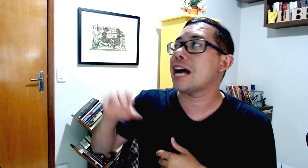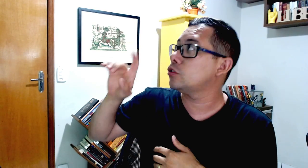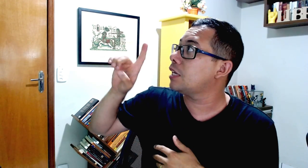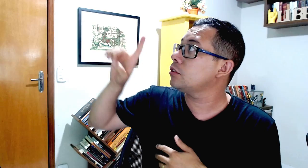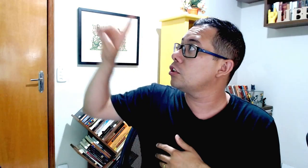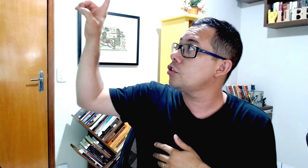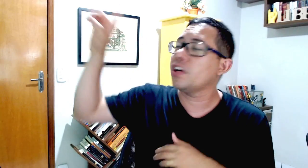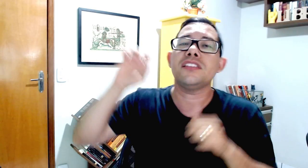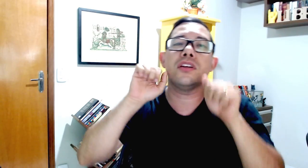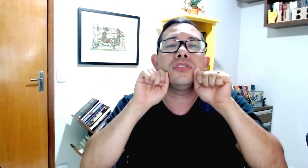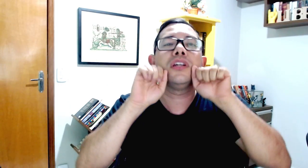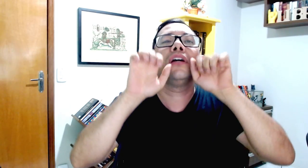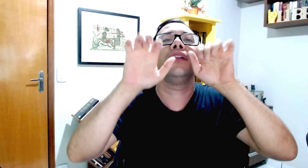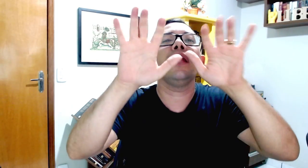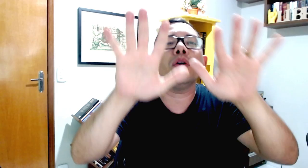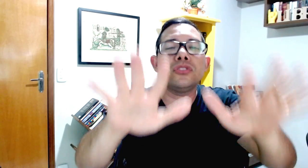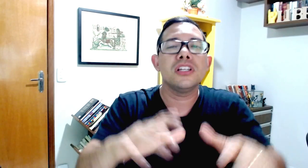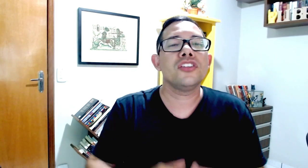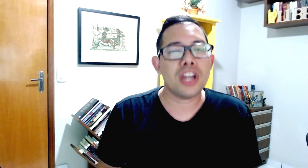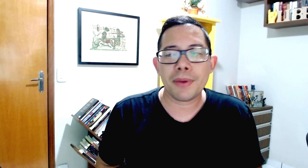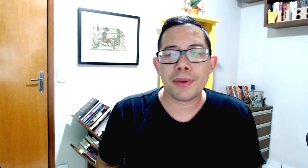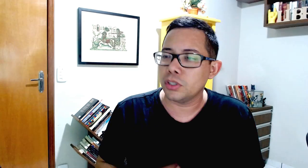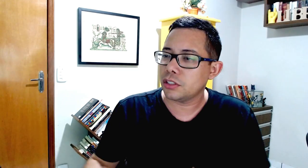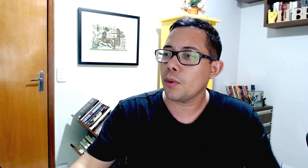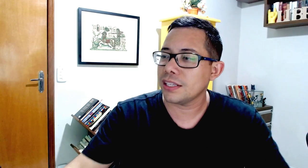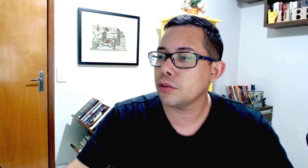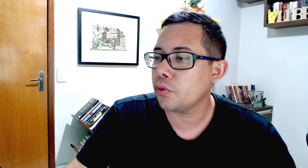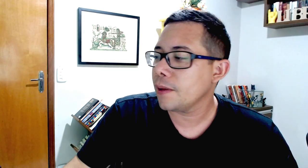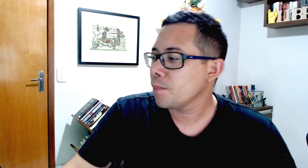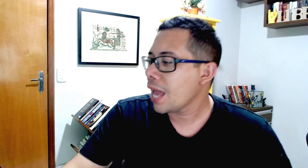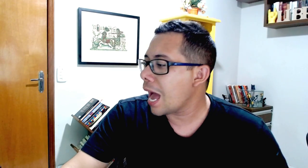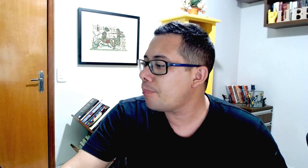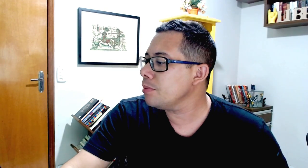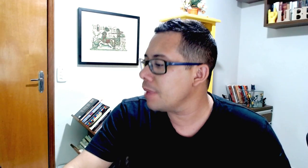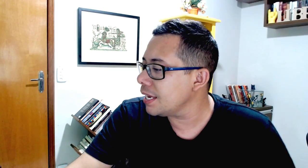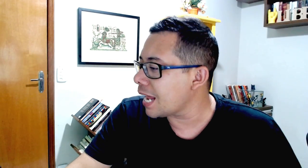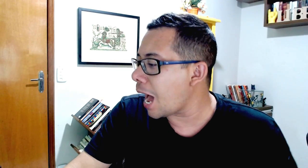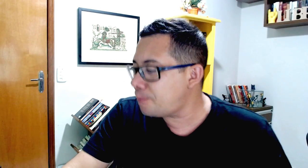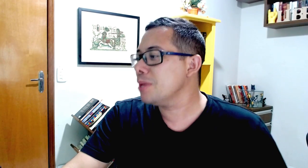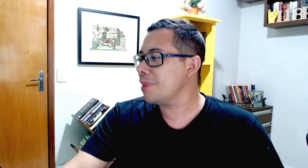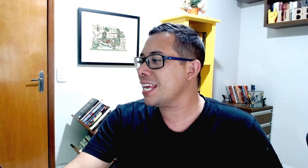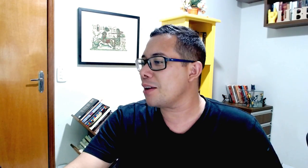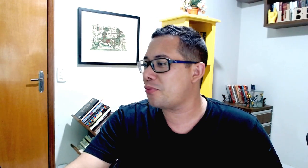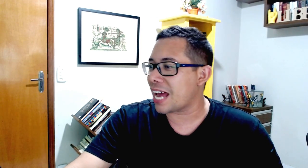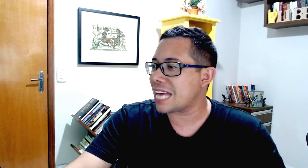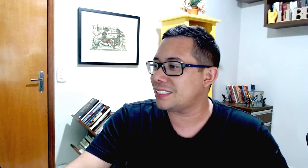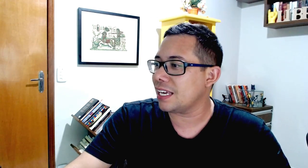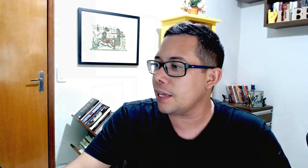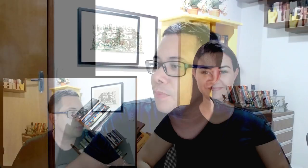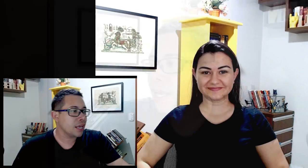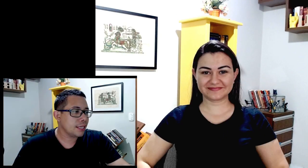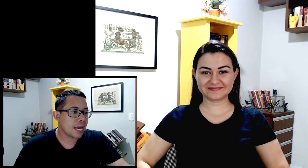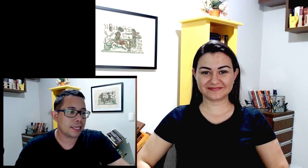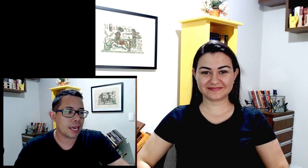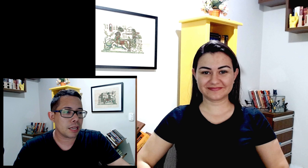nesse caso tá para mim te faz Deus Deus te abençoe então essa foi a primeira a primeira frase aí que